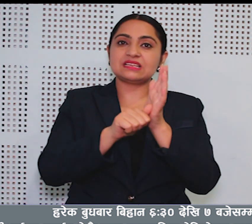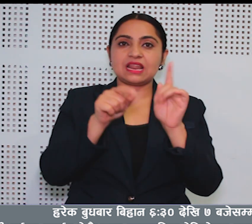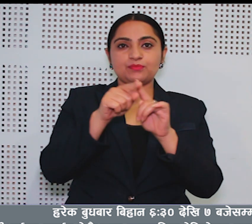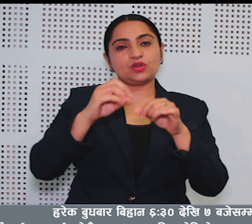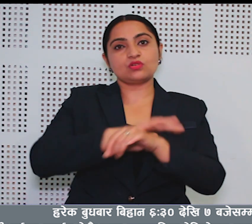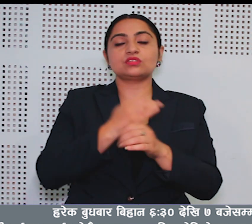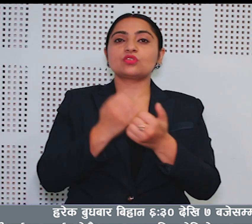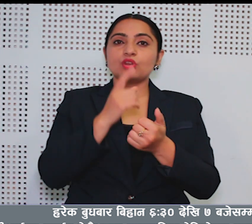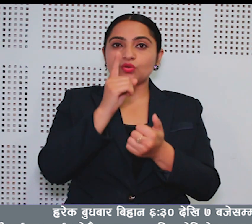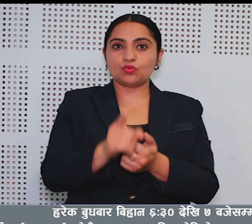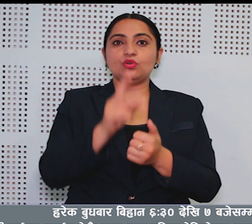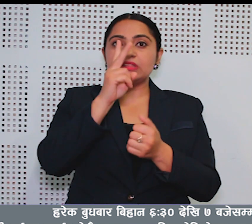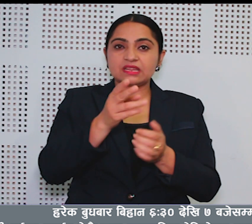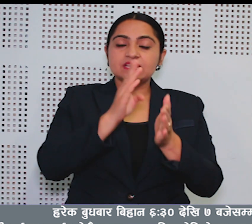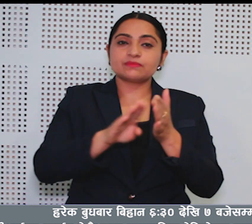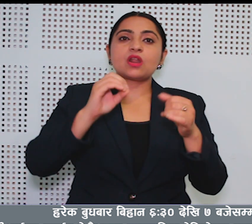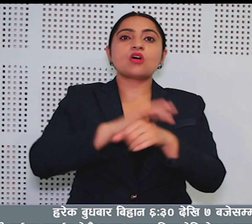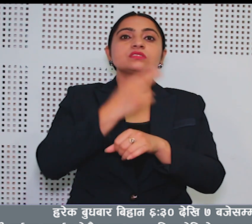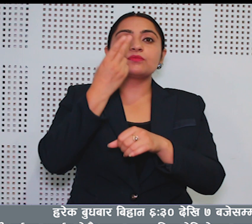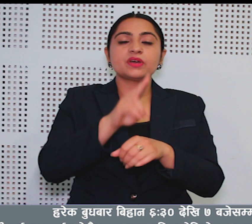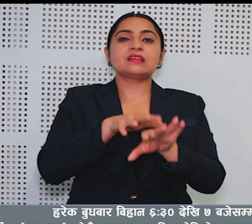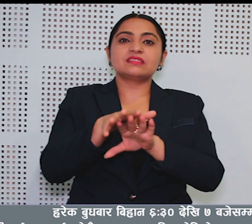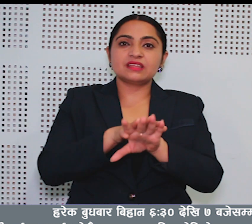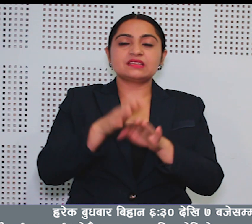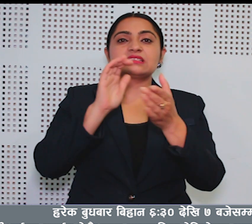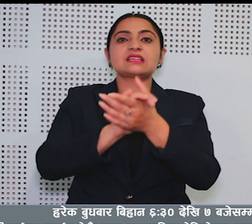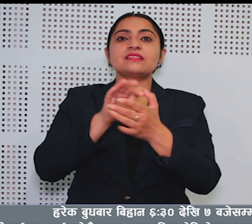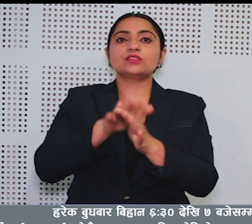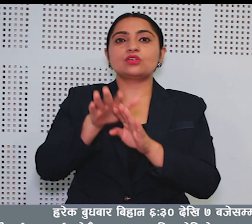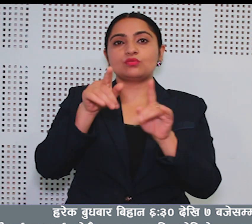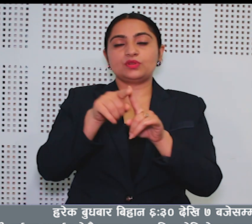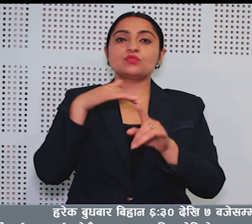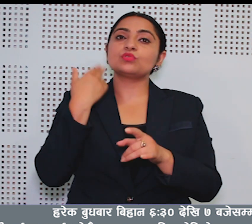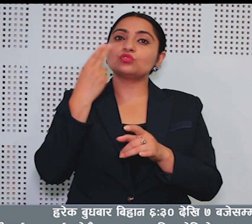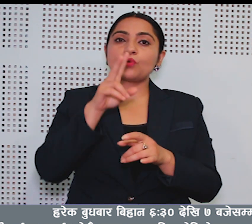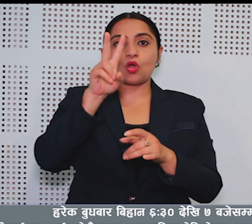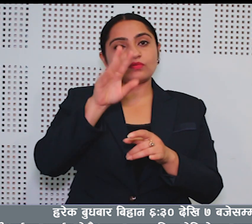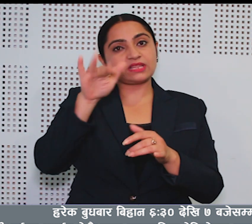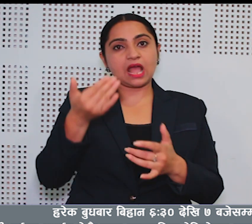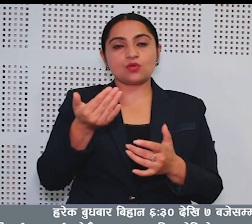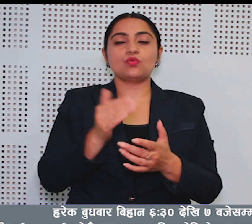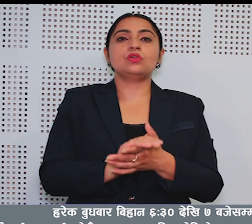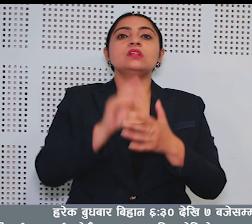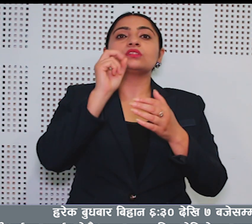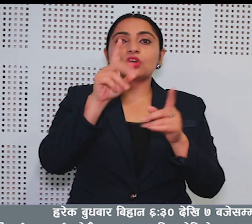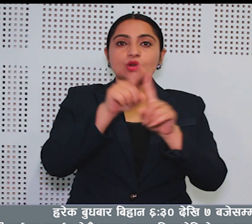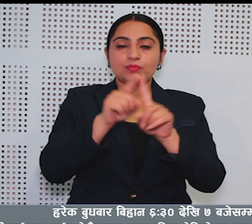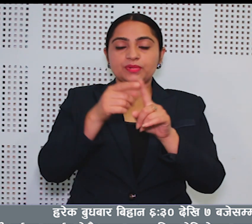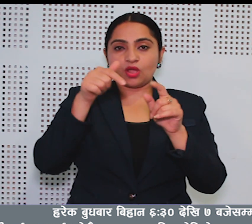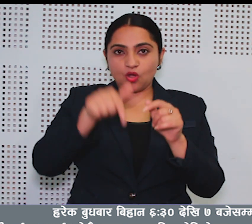गए र त्यसैबाट प्रभावित भएर धेरै हाम्रा साथीहरूले पनि ज्यान गुमाउनु पर्ने अवस्थाहरू आयो। तथापि पनि अब अहिले नै मैले यो